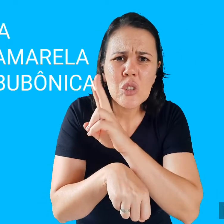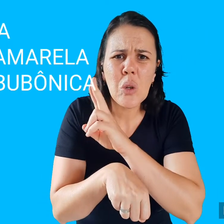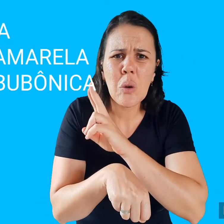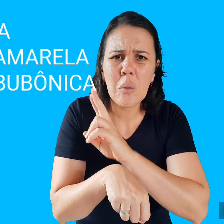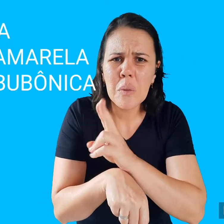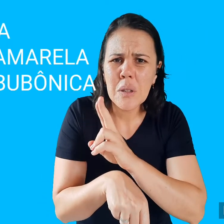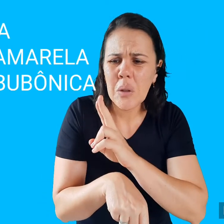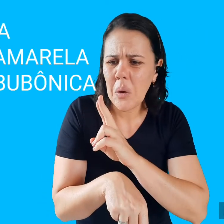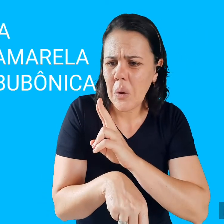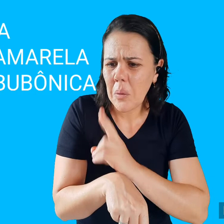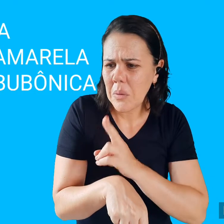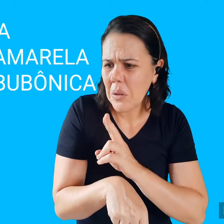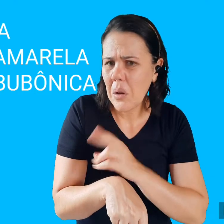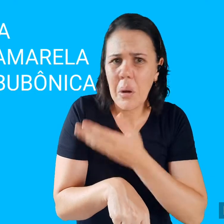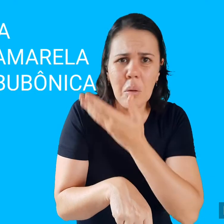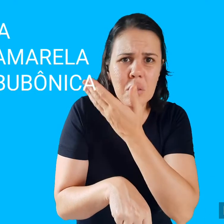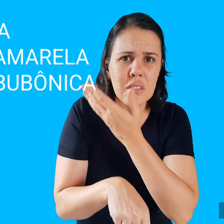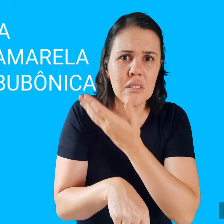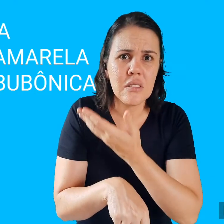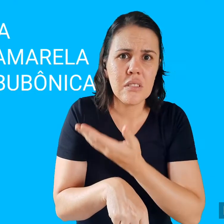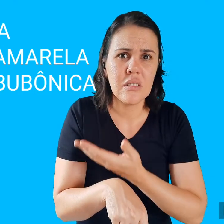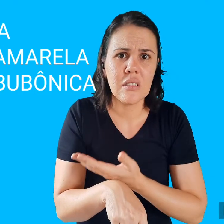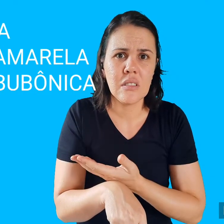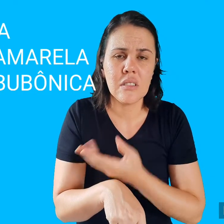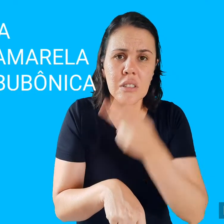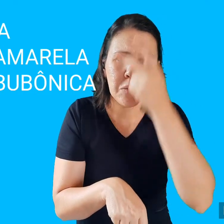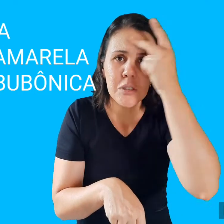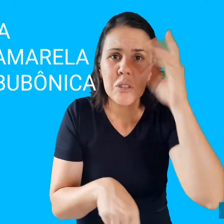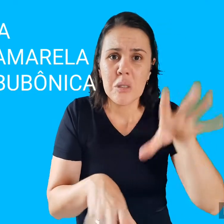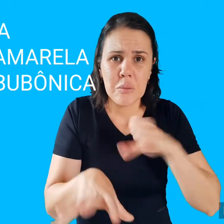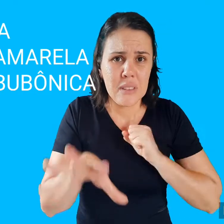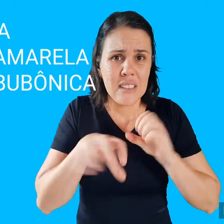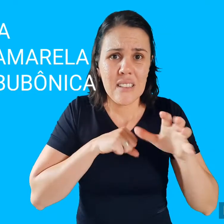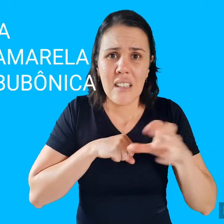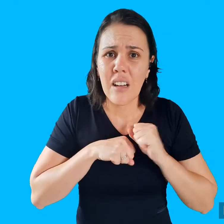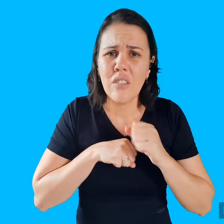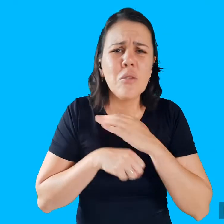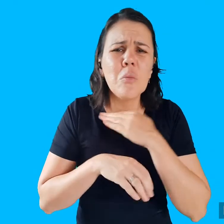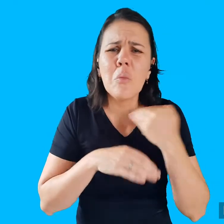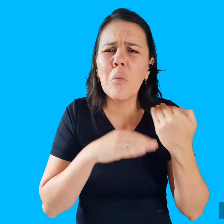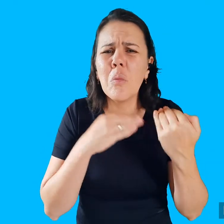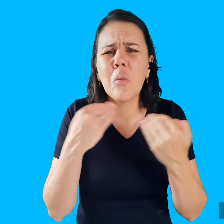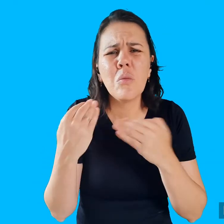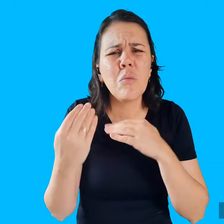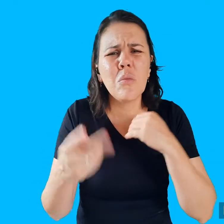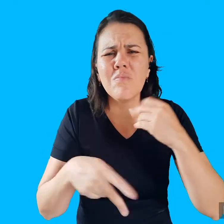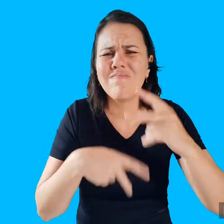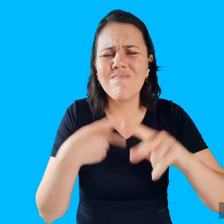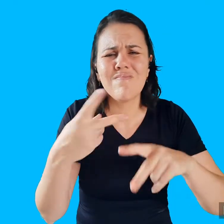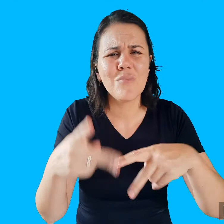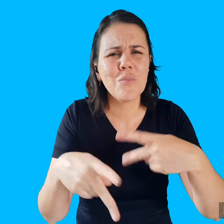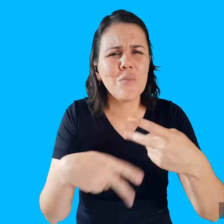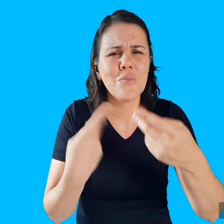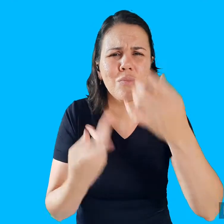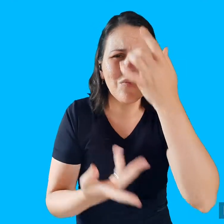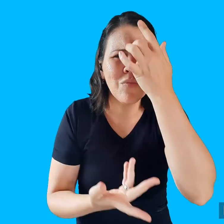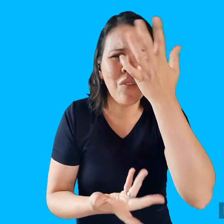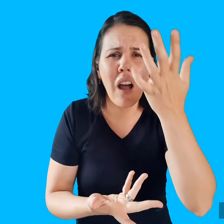população. As pessoas contraíam e morriam com muita facilidade, era uma saúde muito frágil. Até uma